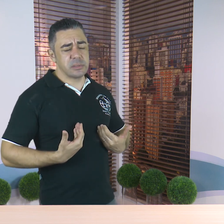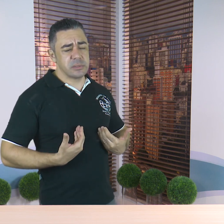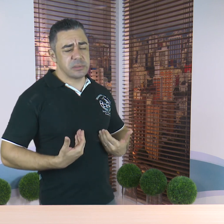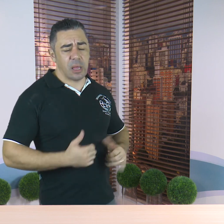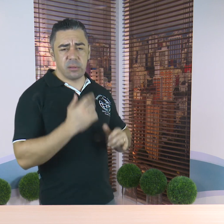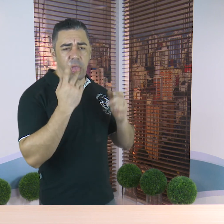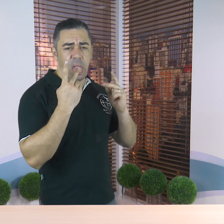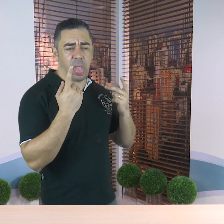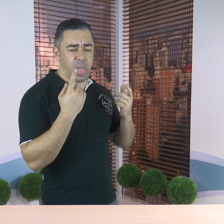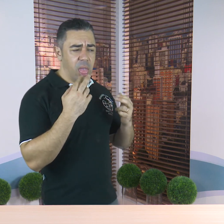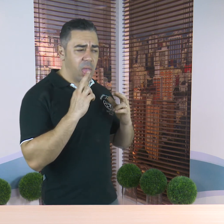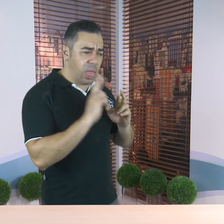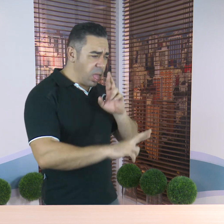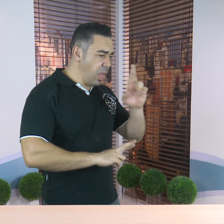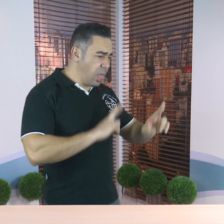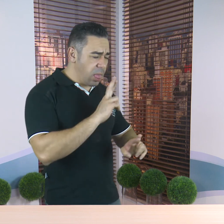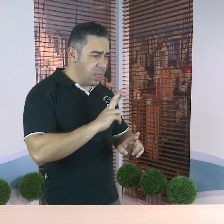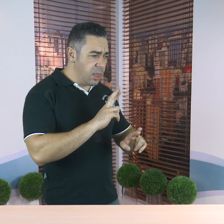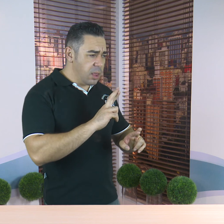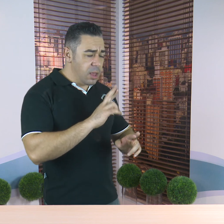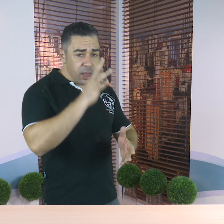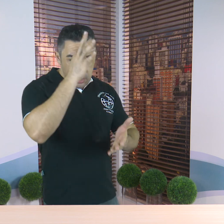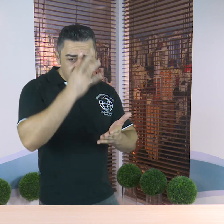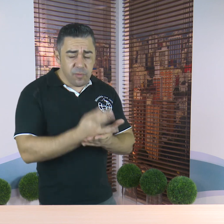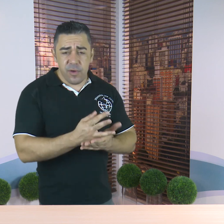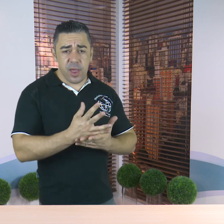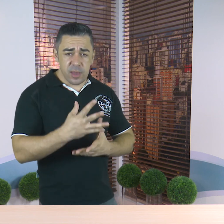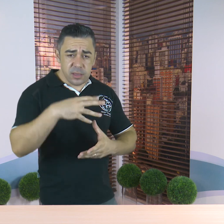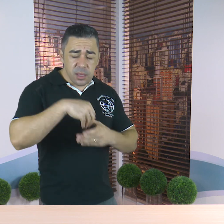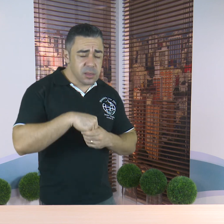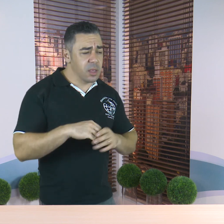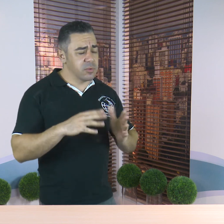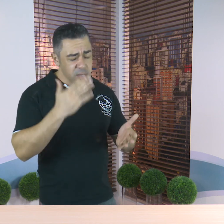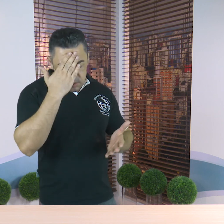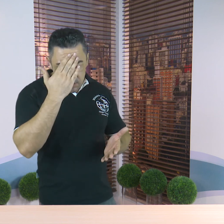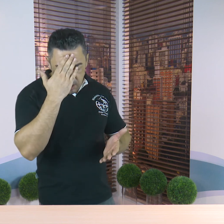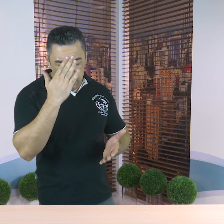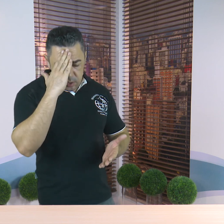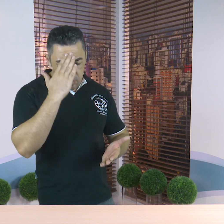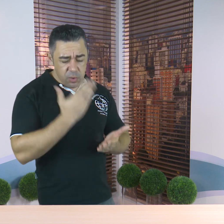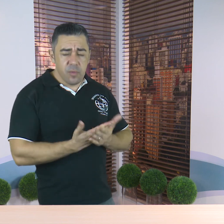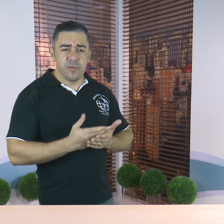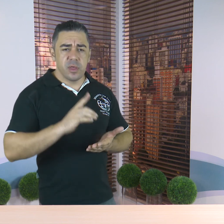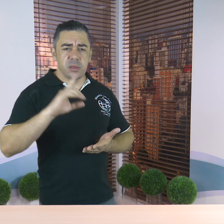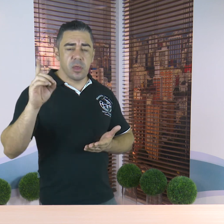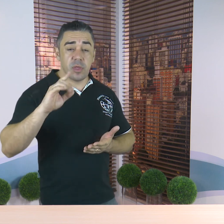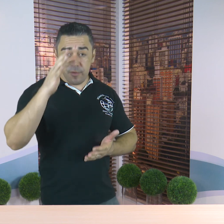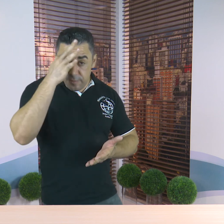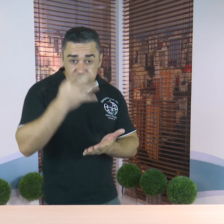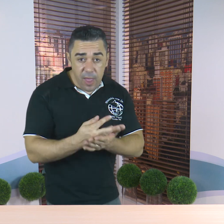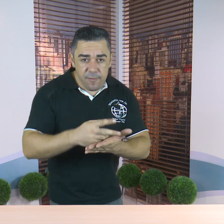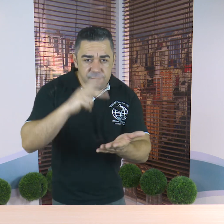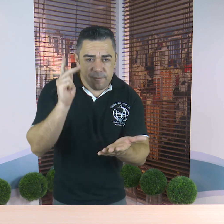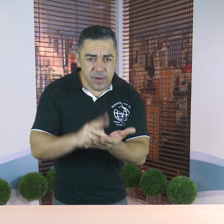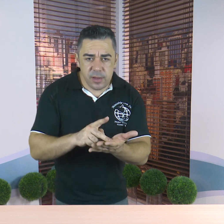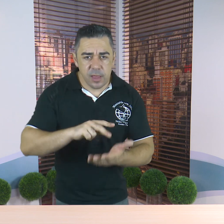pavor diante de Deus que fala de dentro de uma tempestade. A fé verdadeira não pode ser reduzida